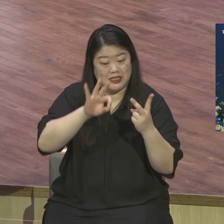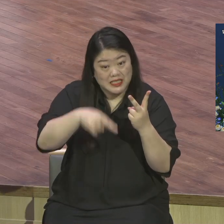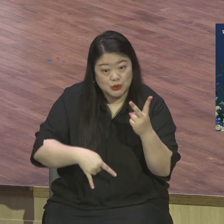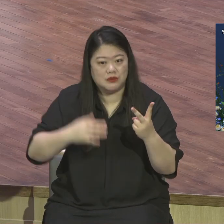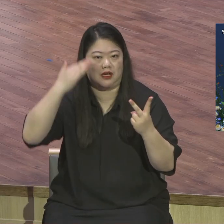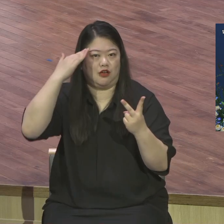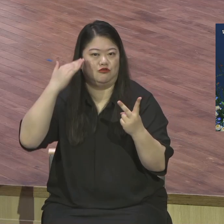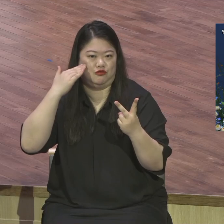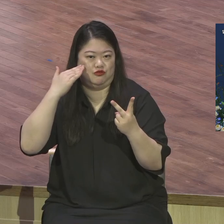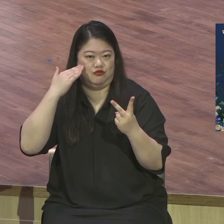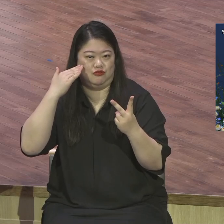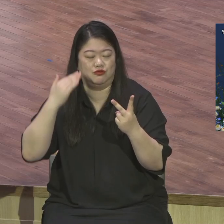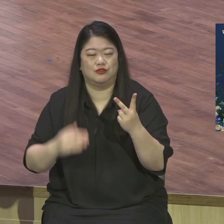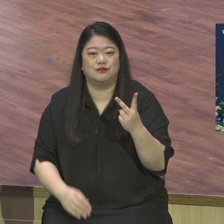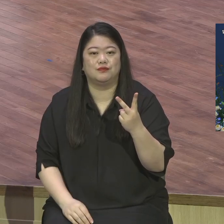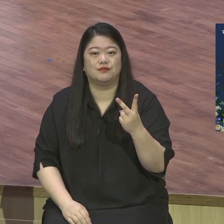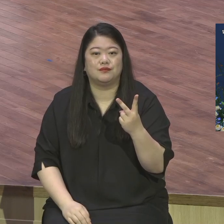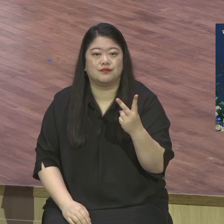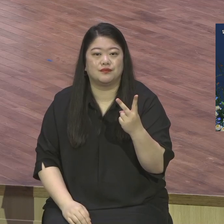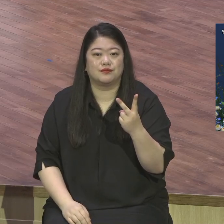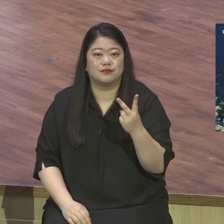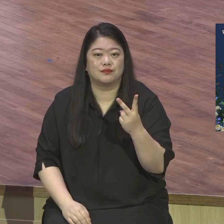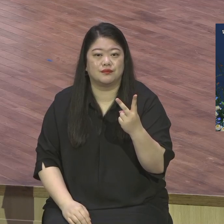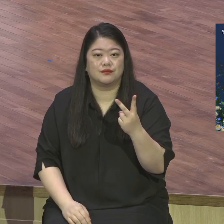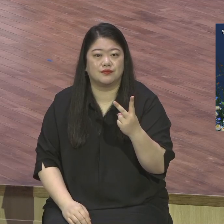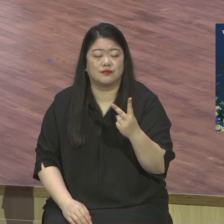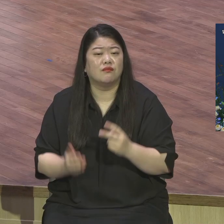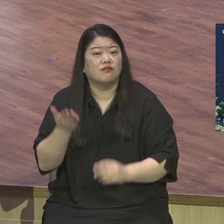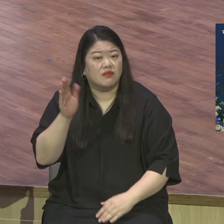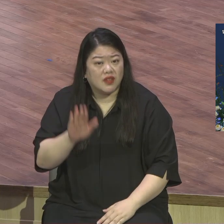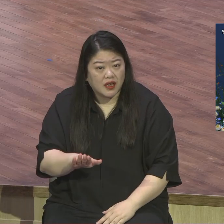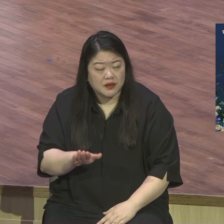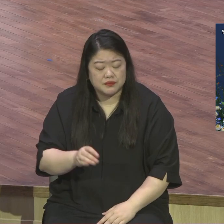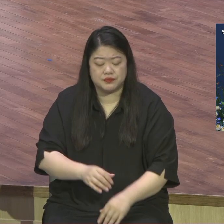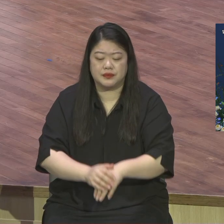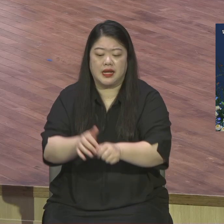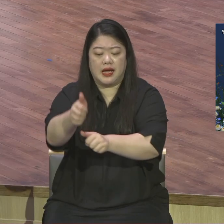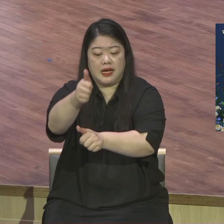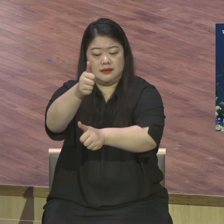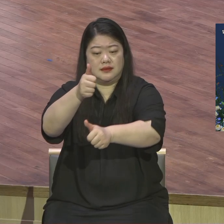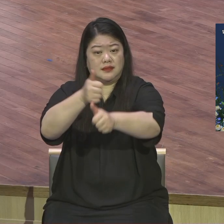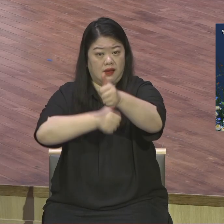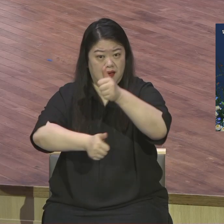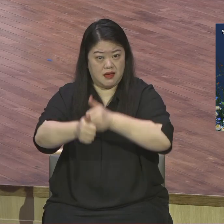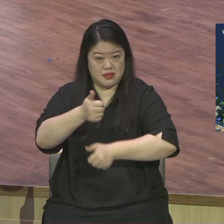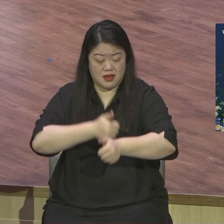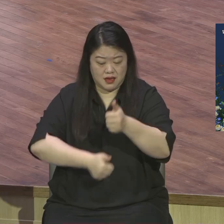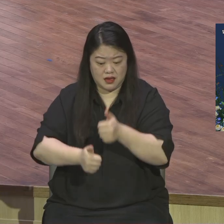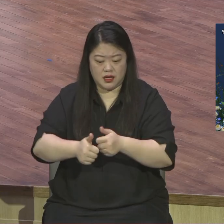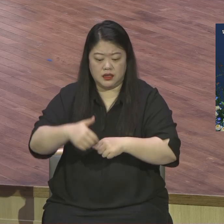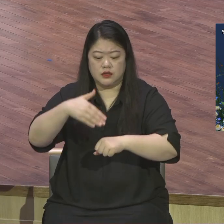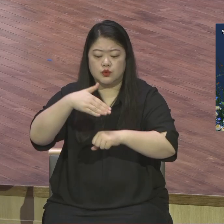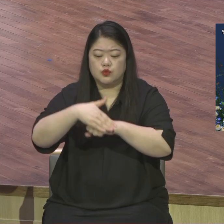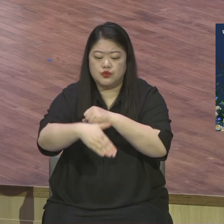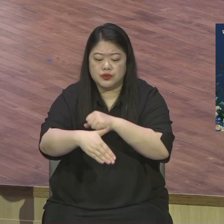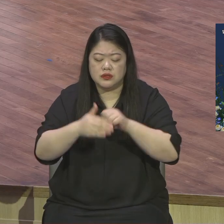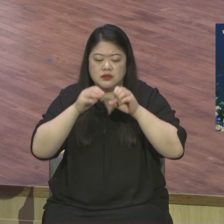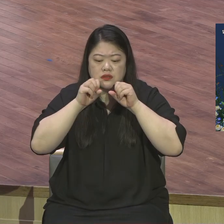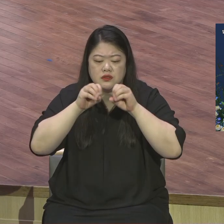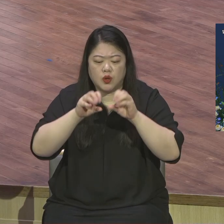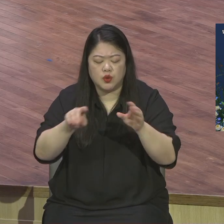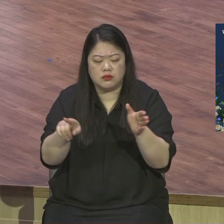것은 일부 이 세대주의자들이 지구가 창조된 지 이미 문자적으로